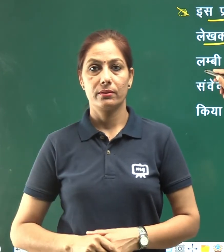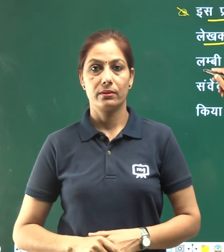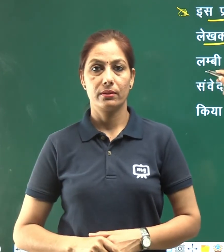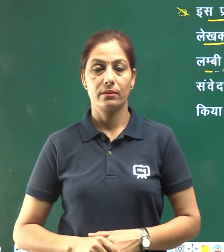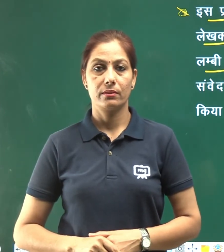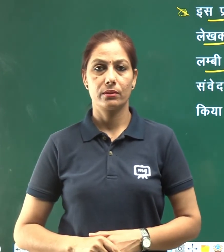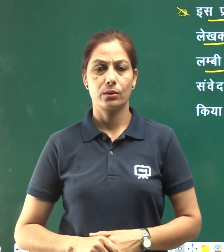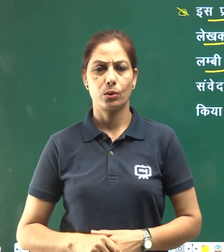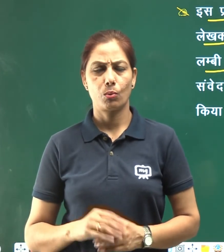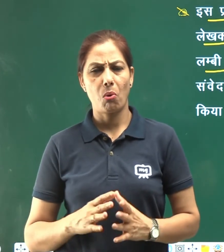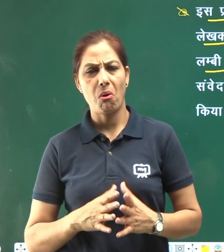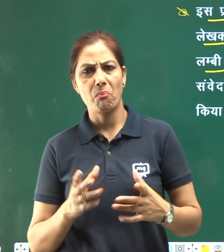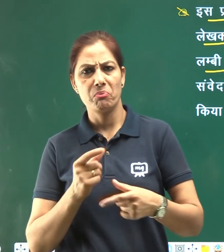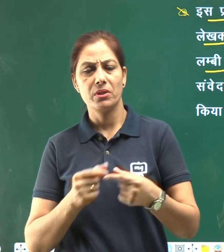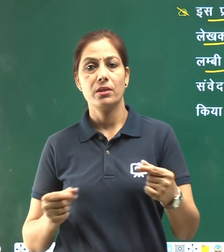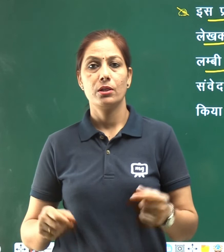लंबी प्रक्रिया